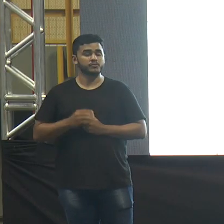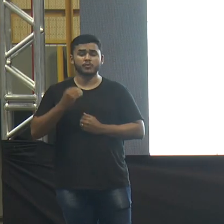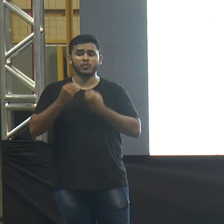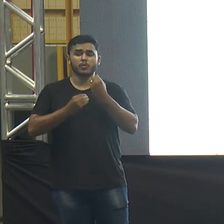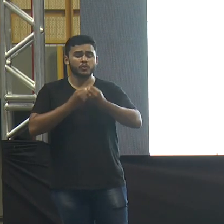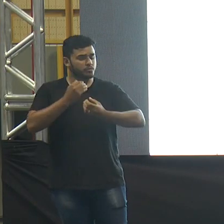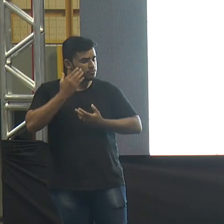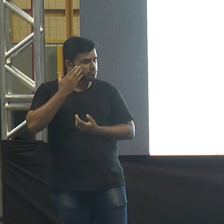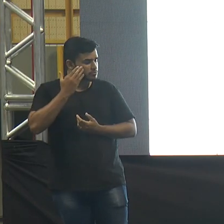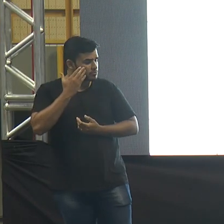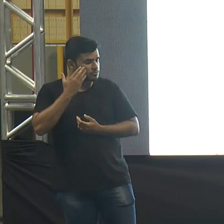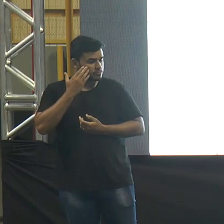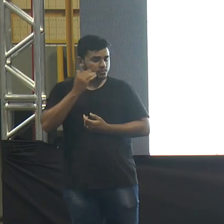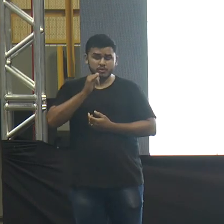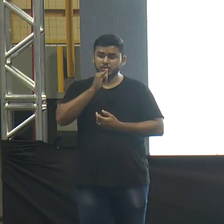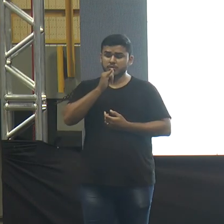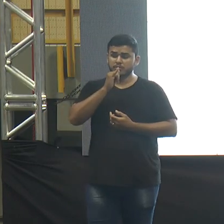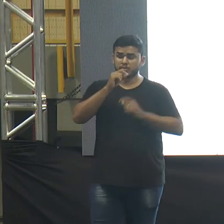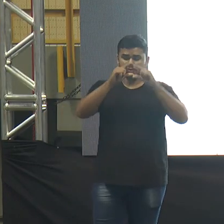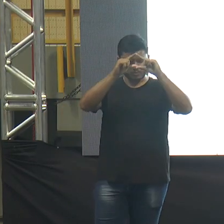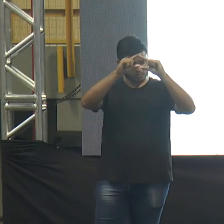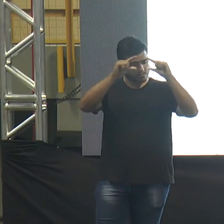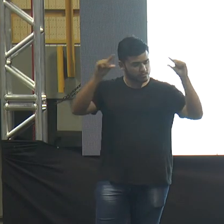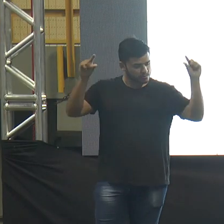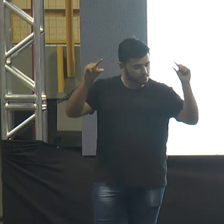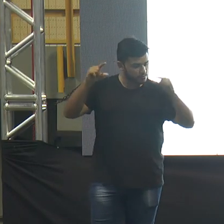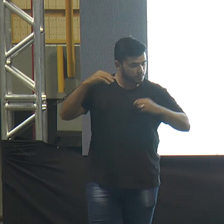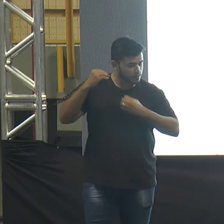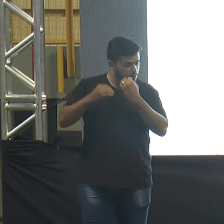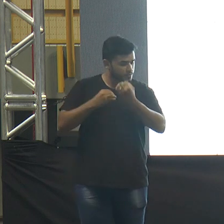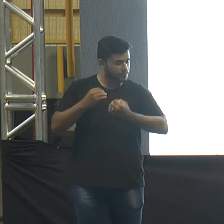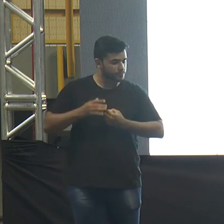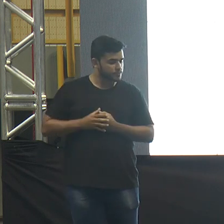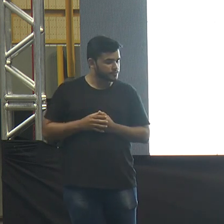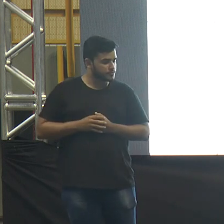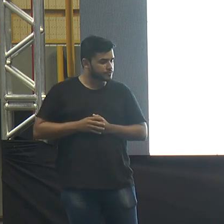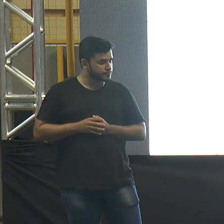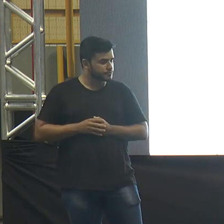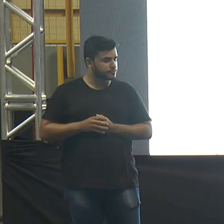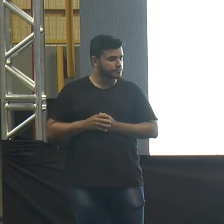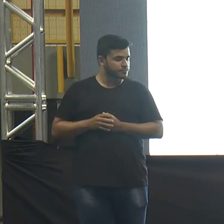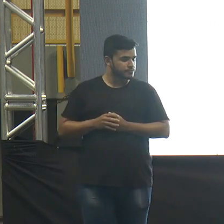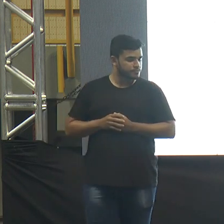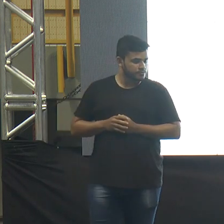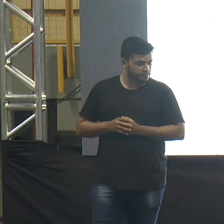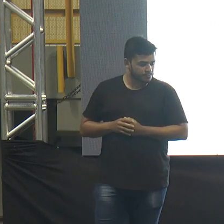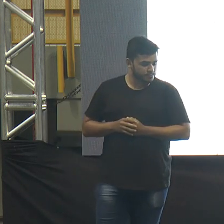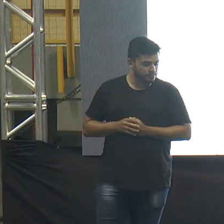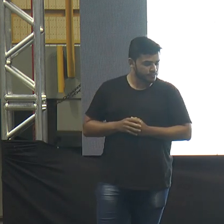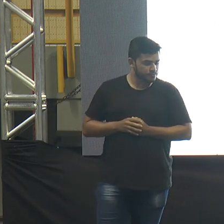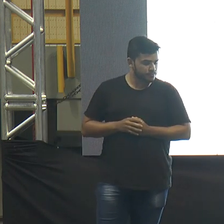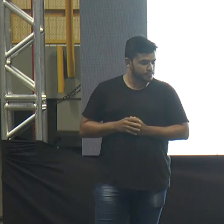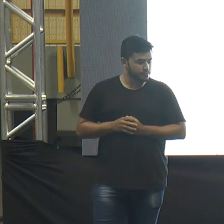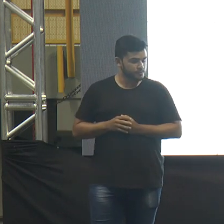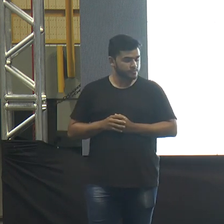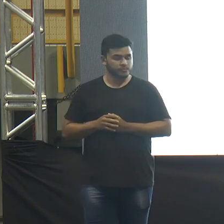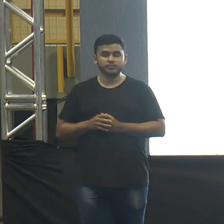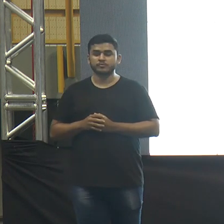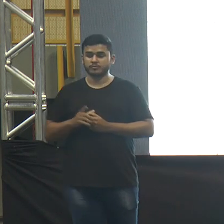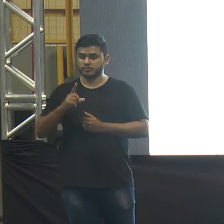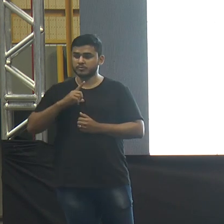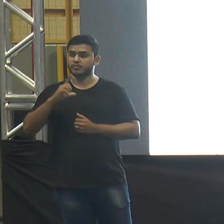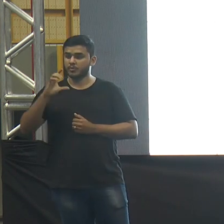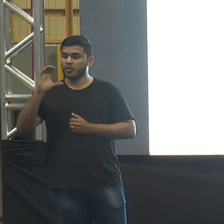Levi? Produto. Quem foi que eu produzi? Não foi CO2 e água? Se foi CO2 e água, então a reação de quê? Combustão